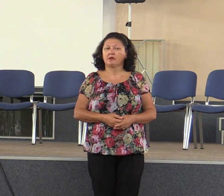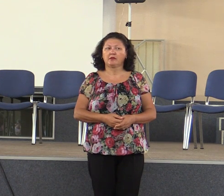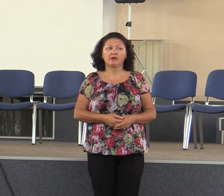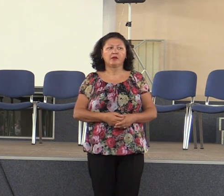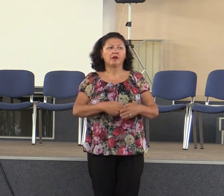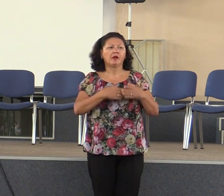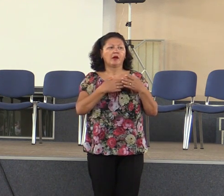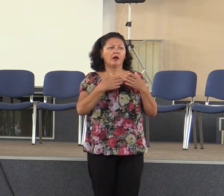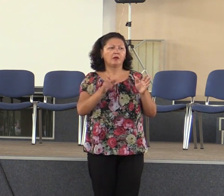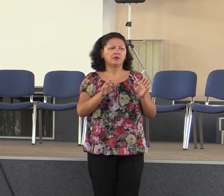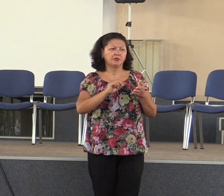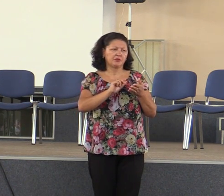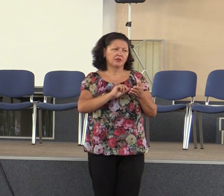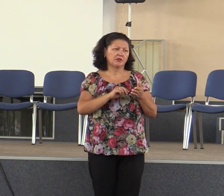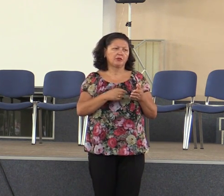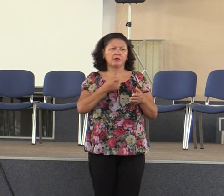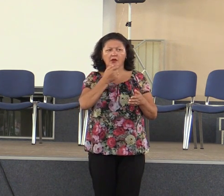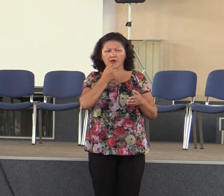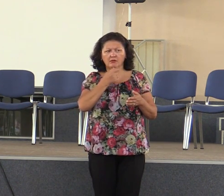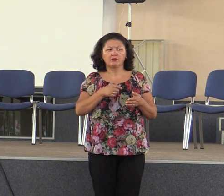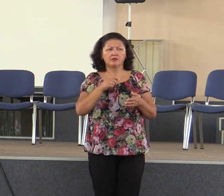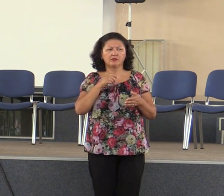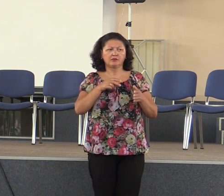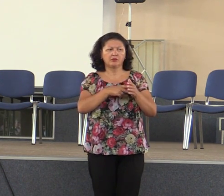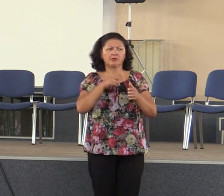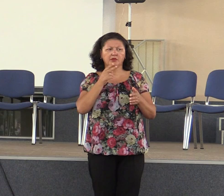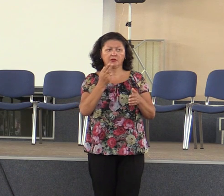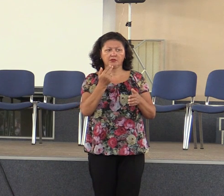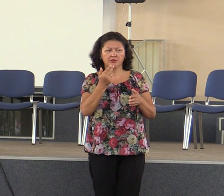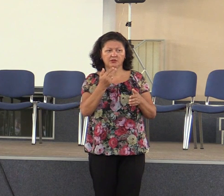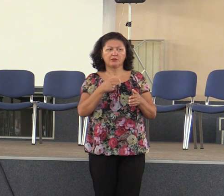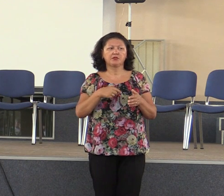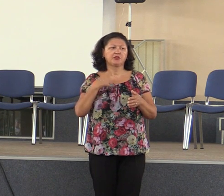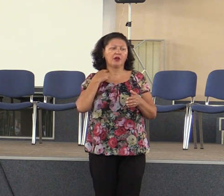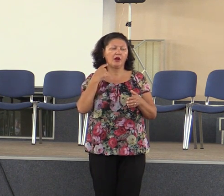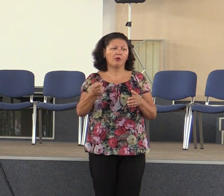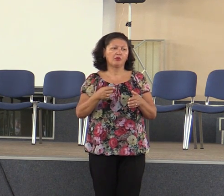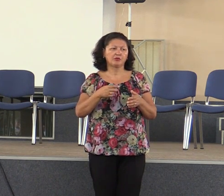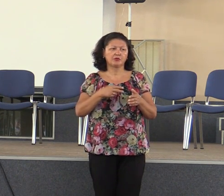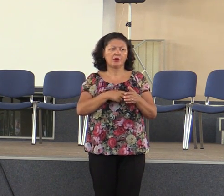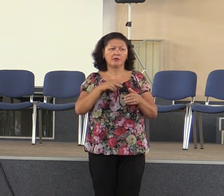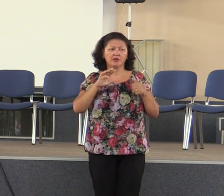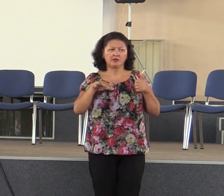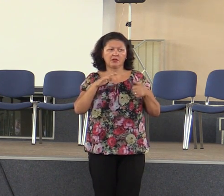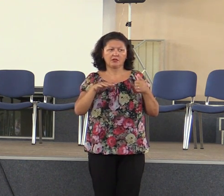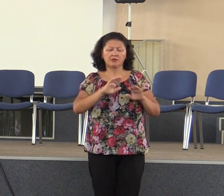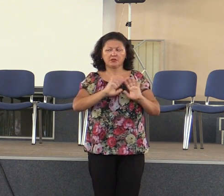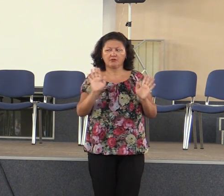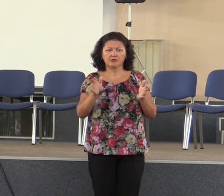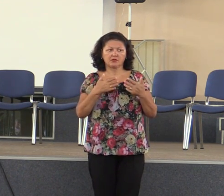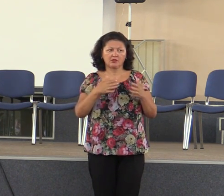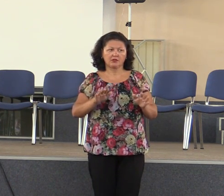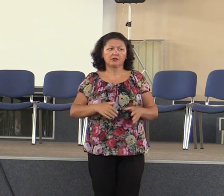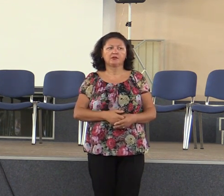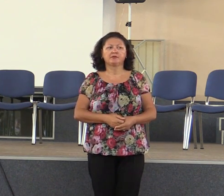Am început în 2015 și în august 2016 a fost redactată vânătoarea